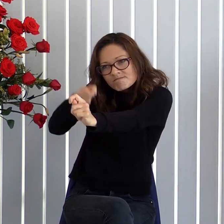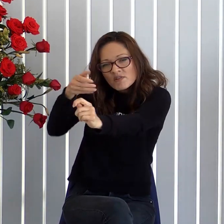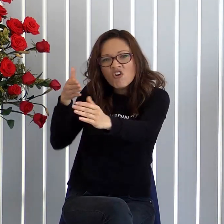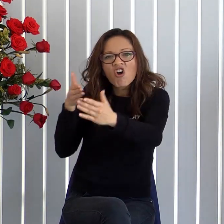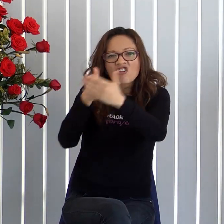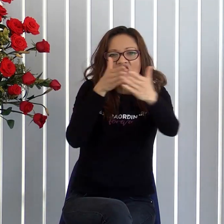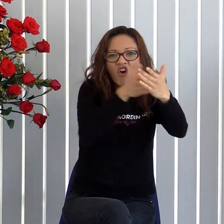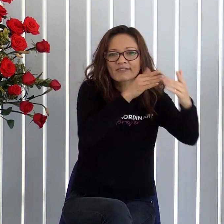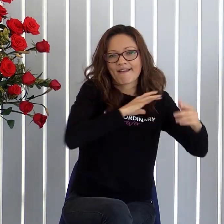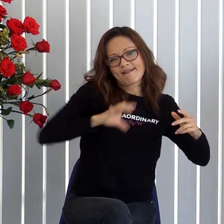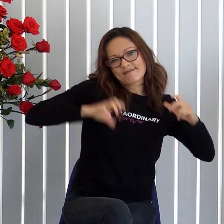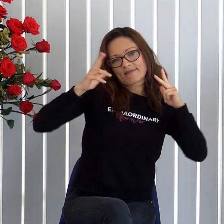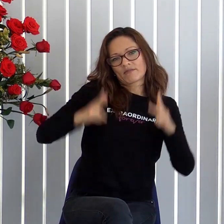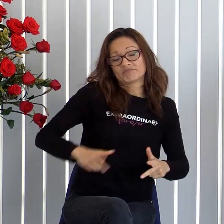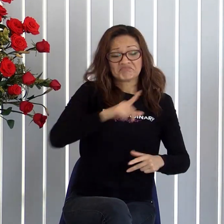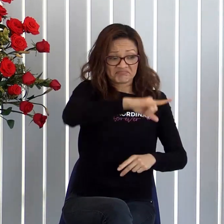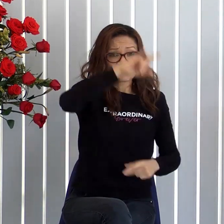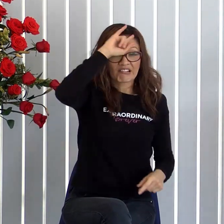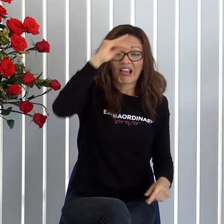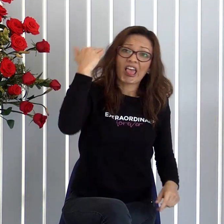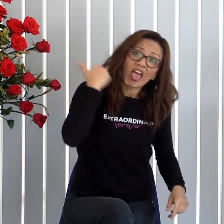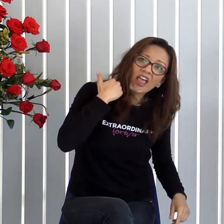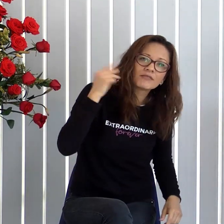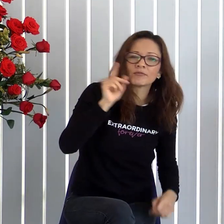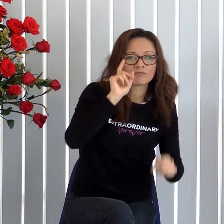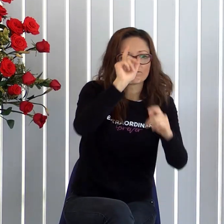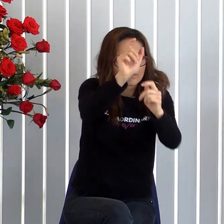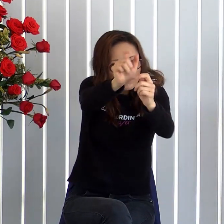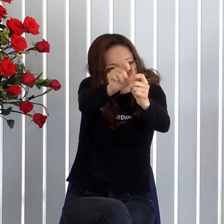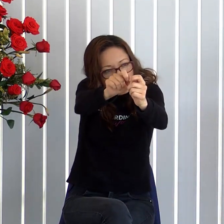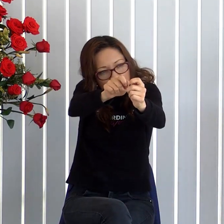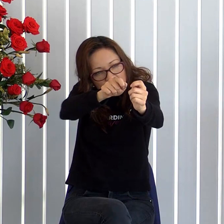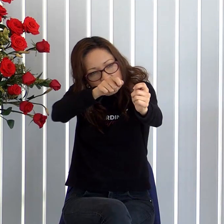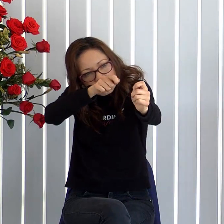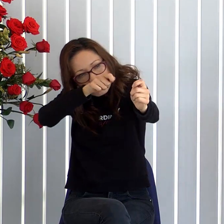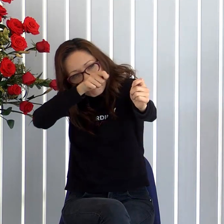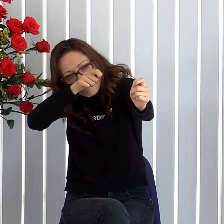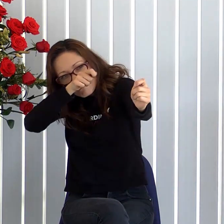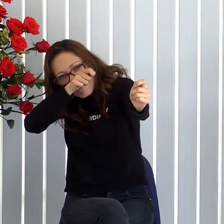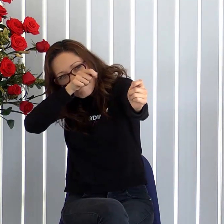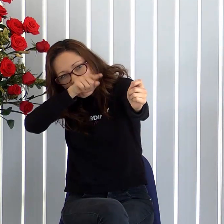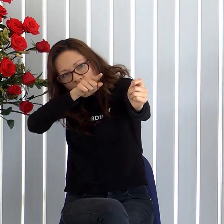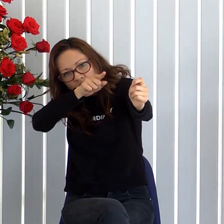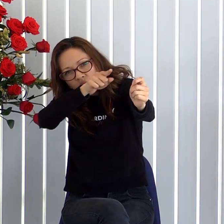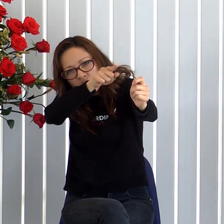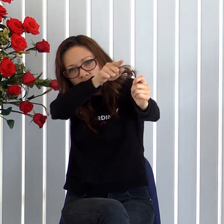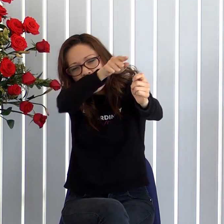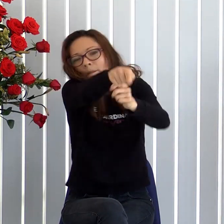Y Satanás no falla. Satanás dispara y donde pone el ojo...